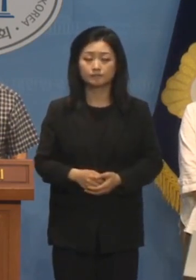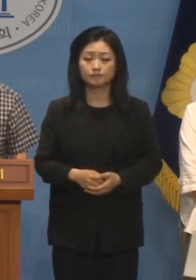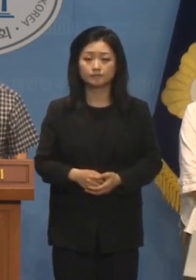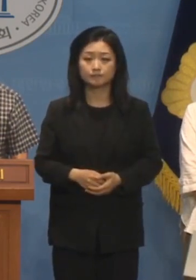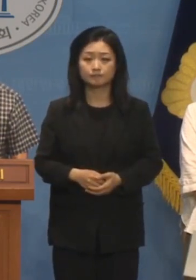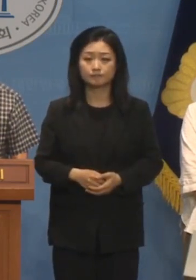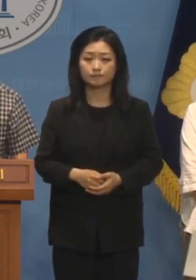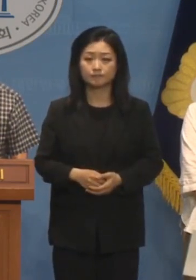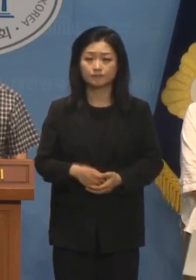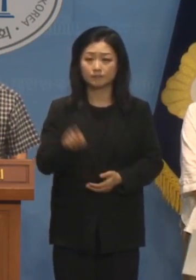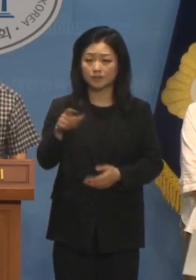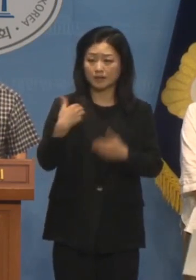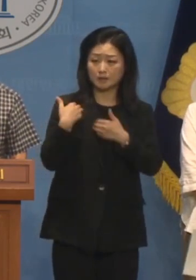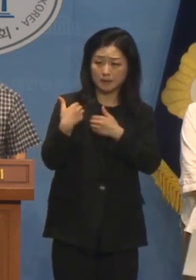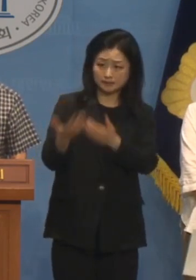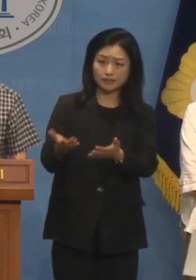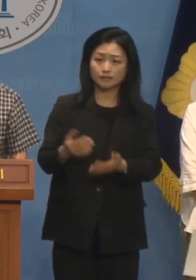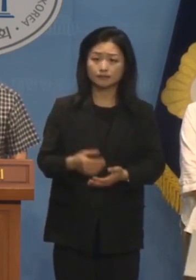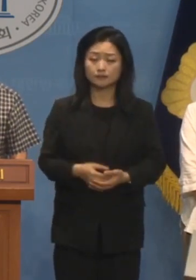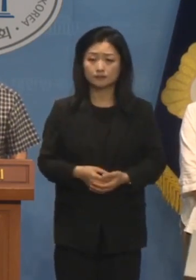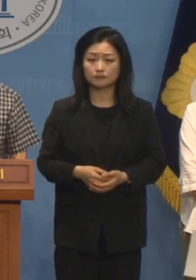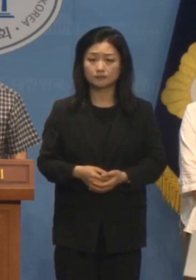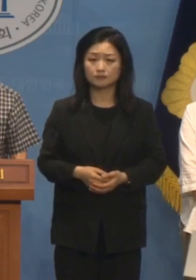이를 방치하고